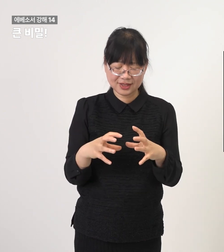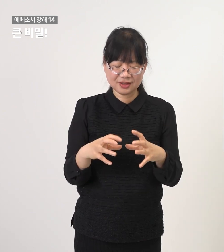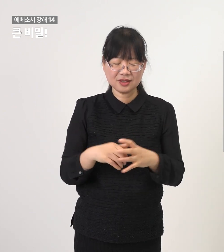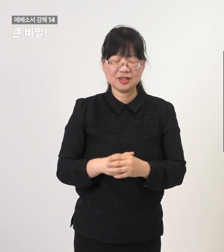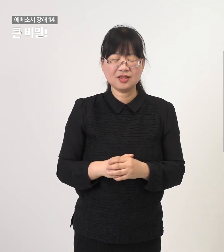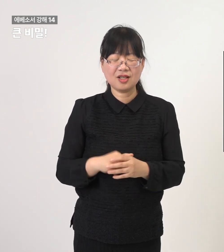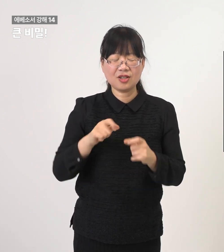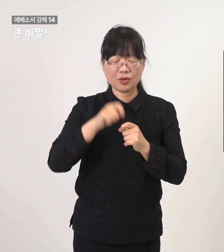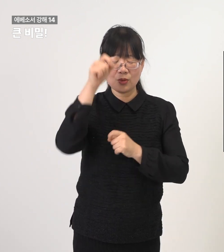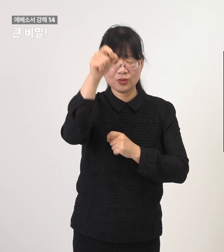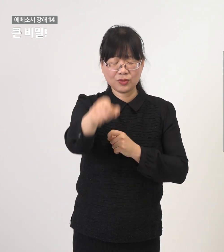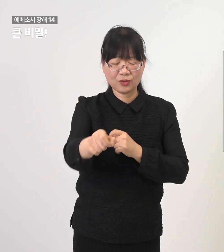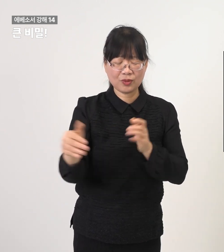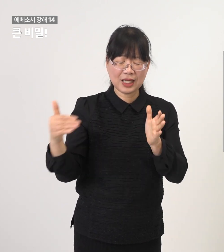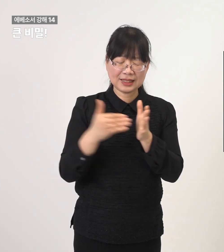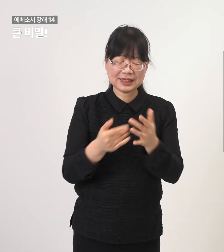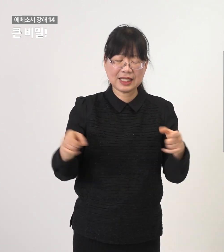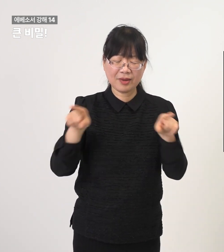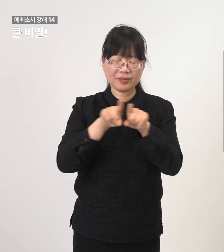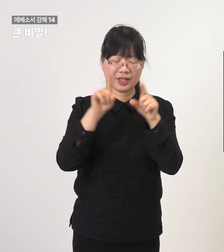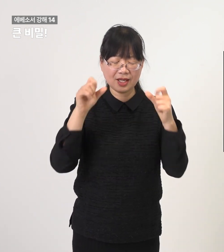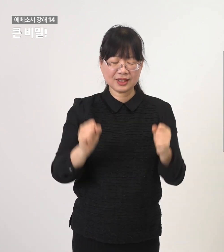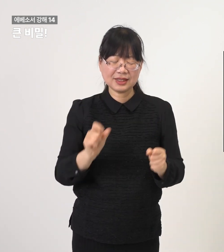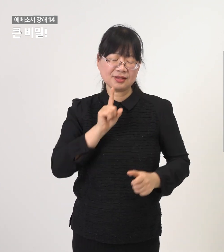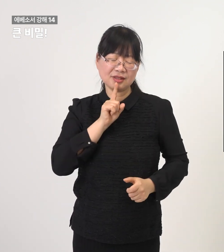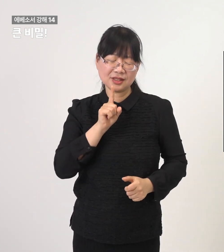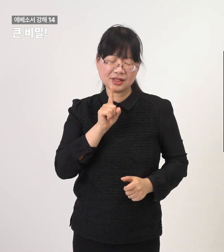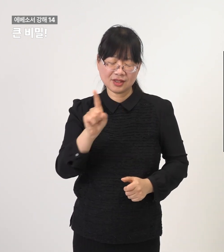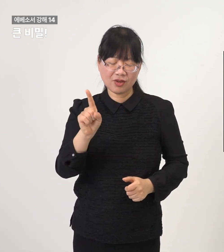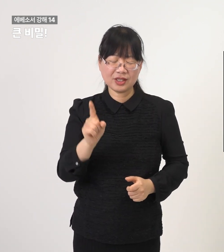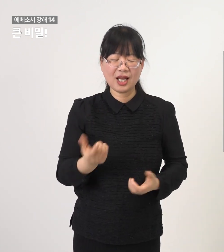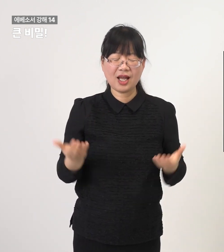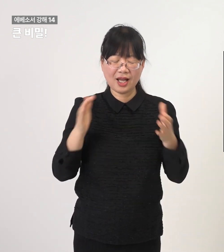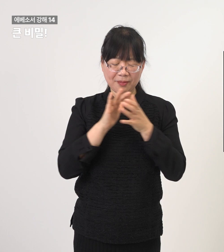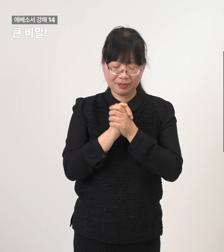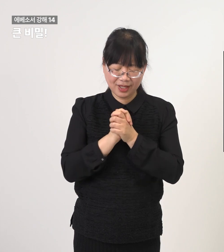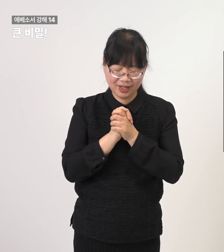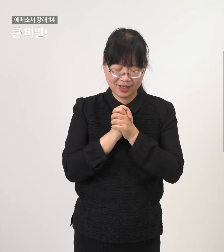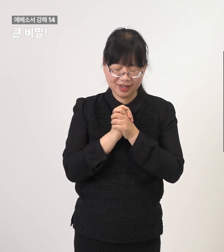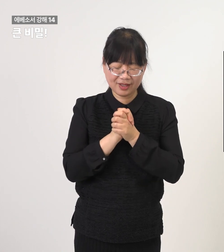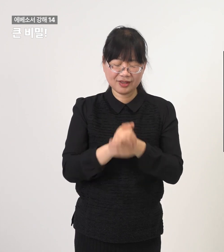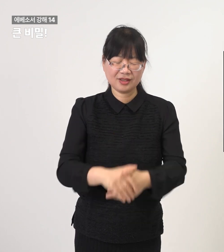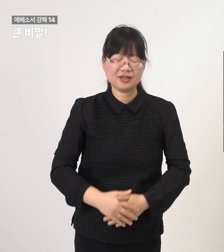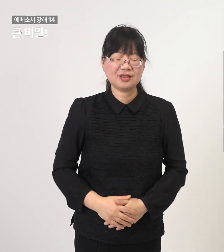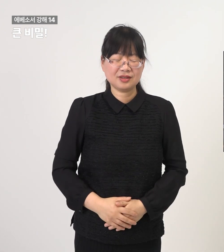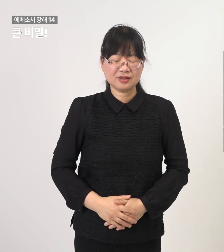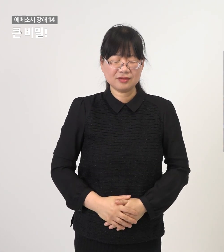생명까지 영원토록 함께 있을지어다. 아멘.